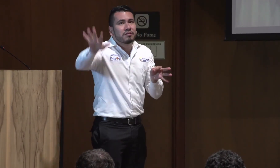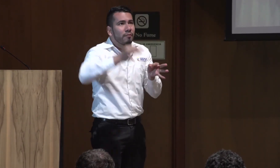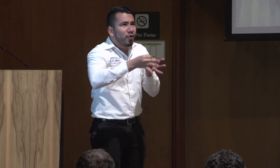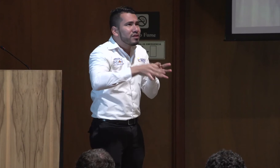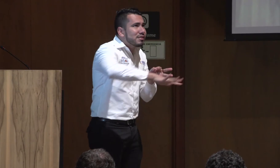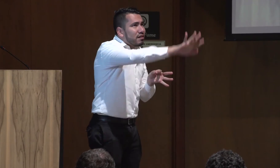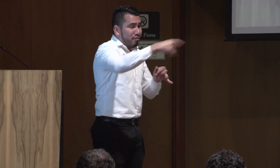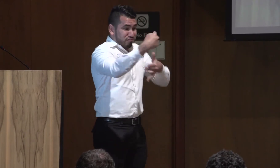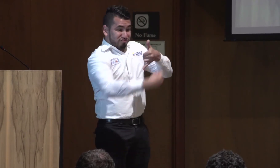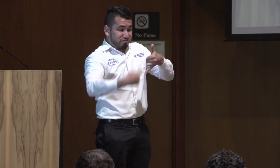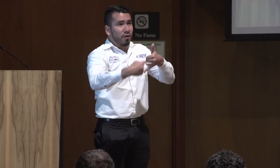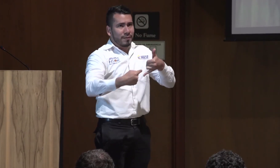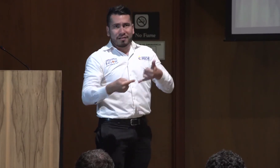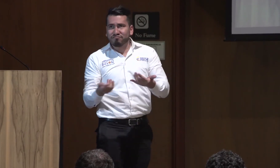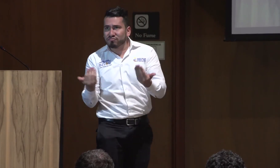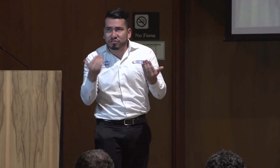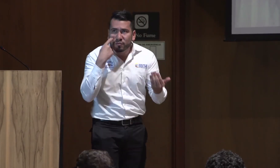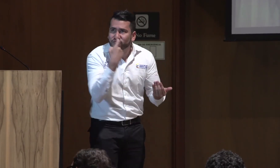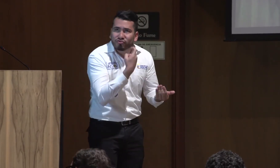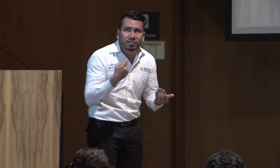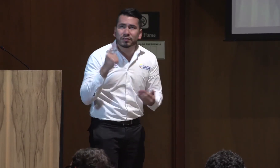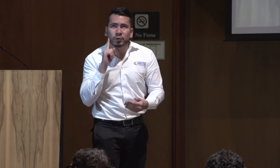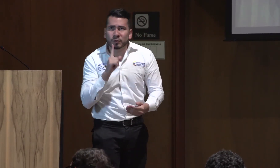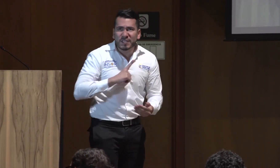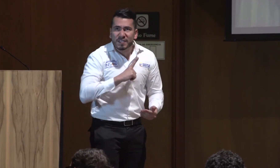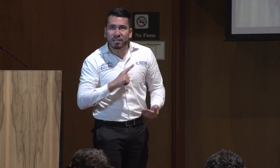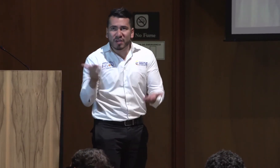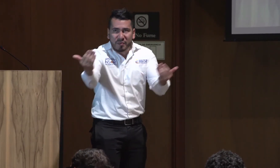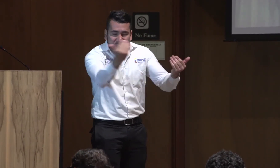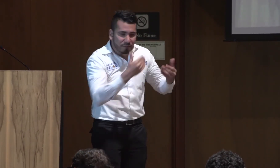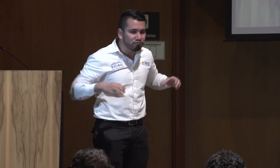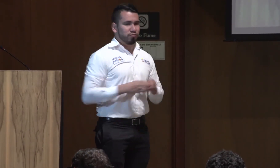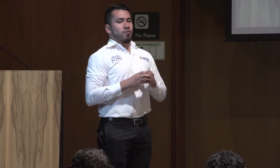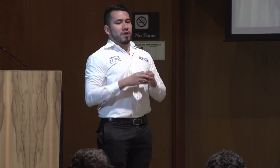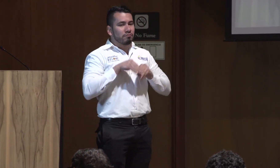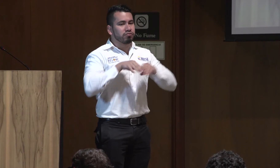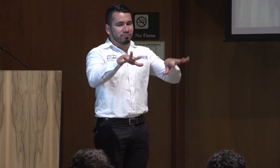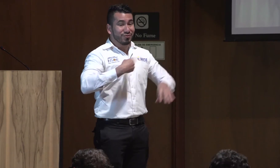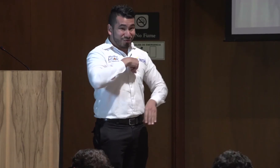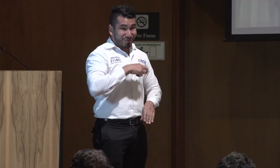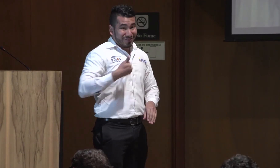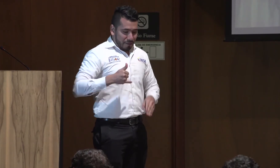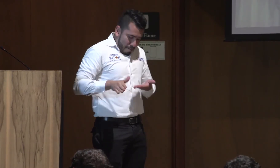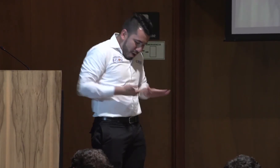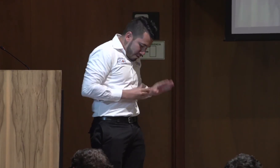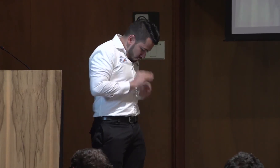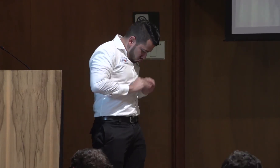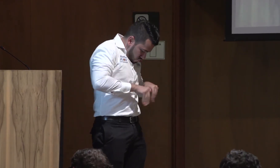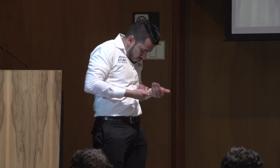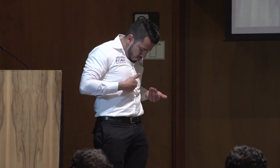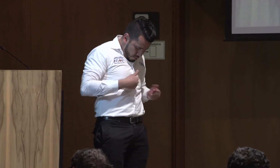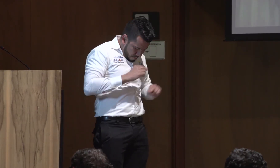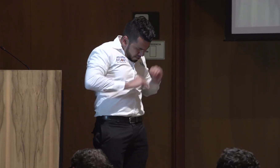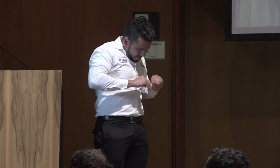rurales en el país. Entonces, en efecto, estamos construyendo ese plan de activación, ese plan de